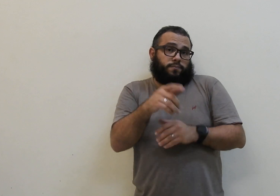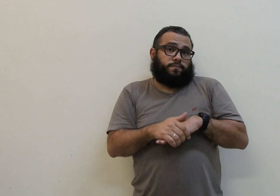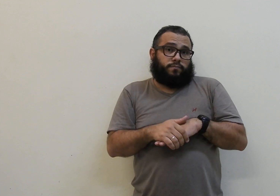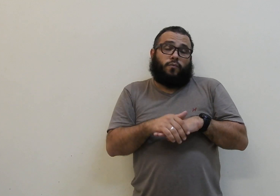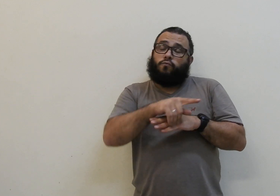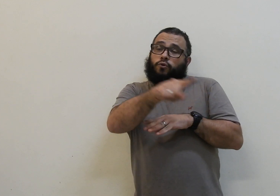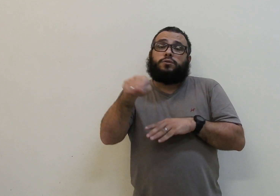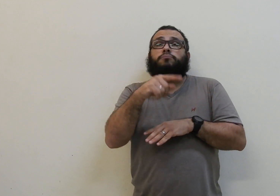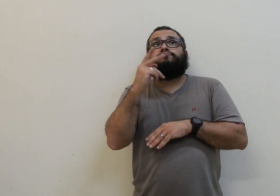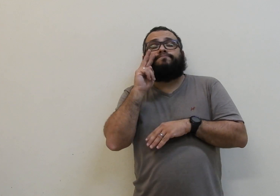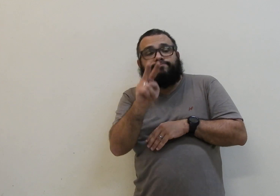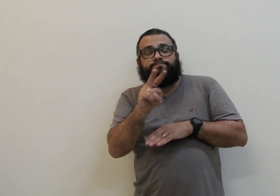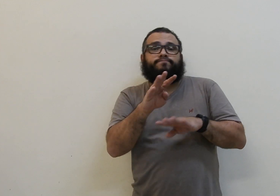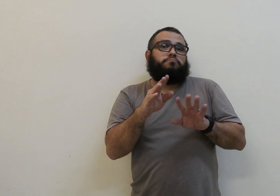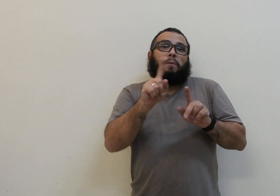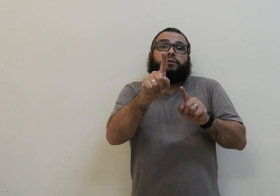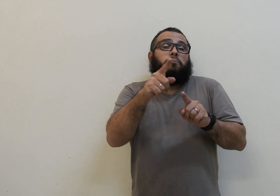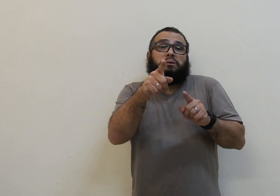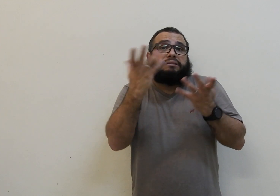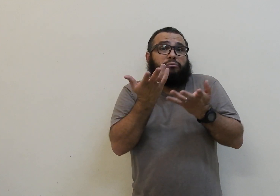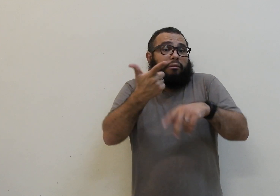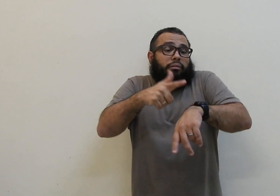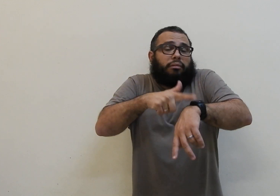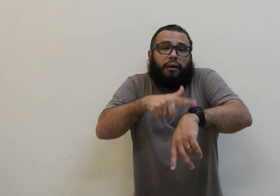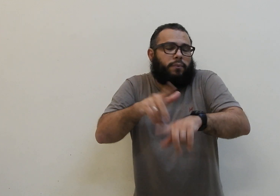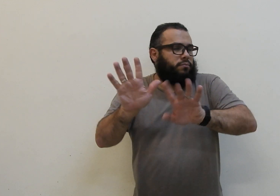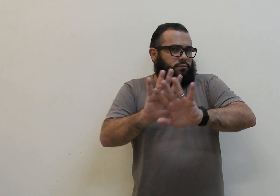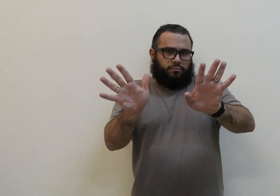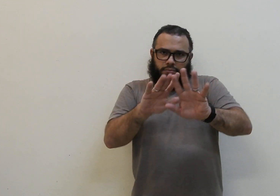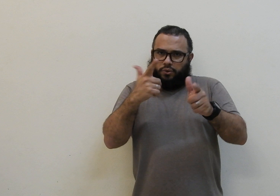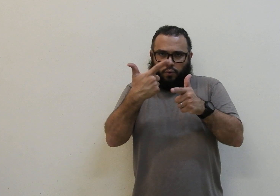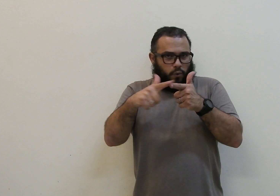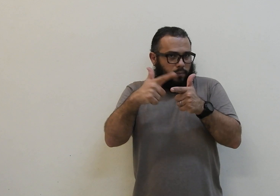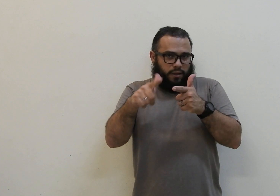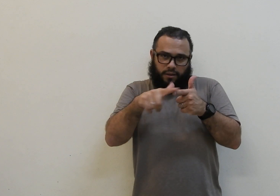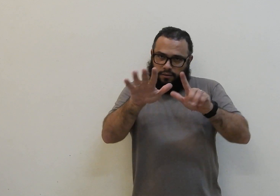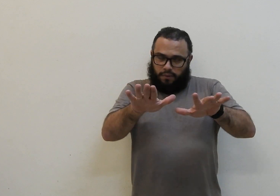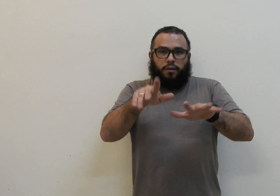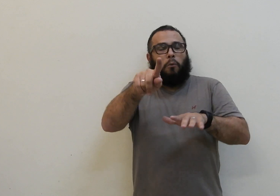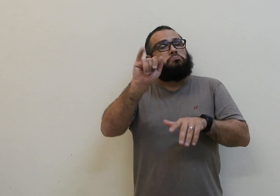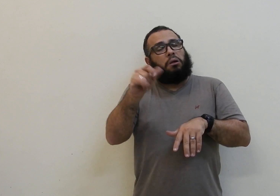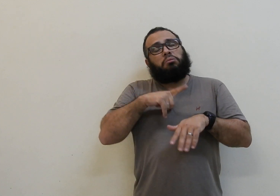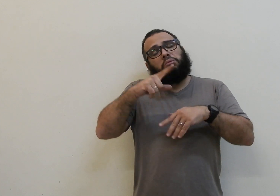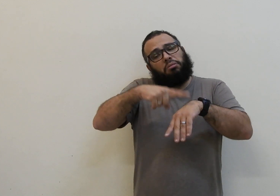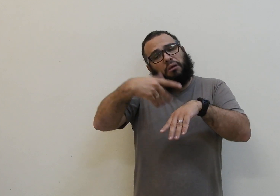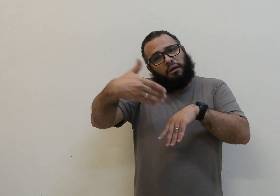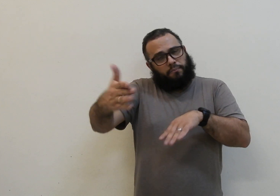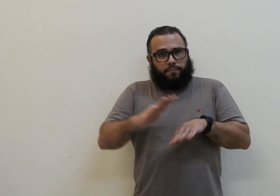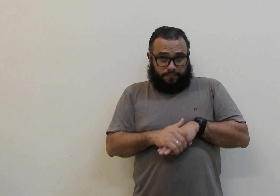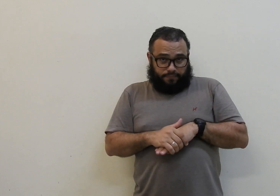nome do livro. Tá no material, vai estar lá no link, né? Se não deu tempo de anotar, não se preocupem.